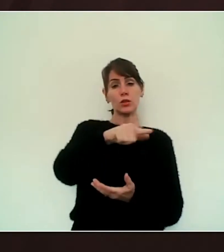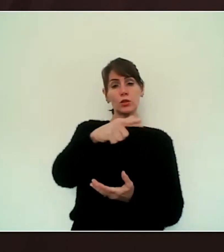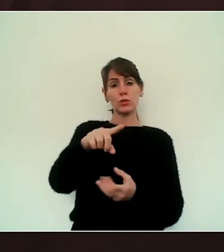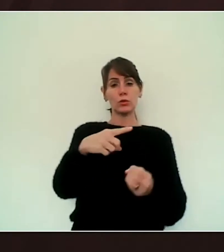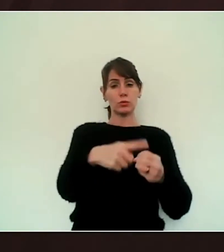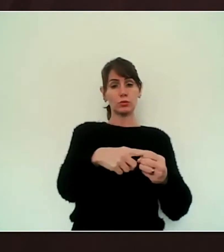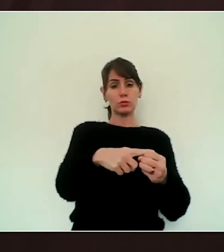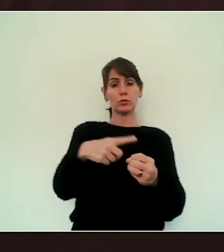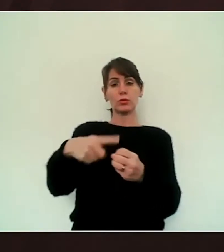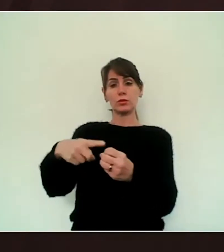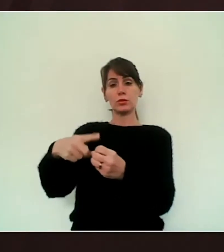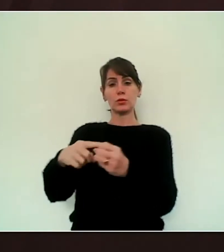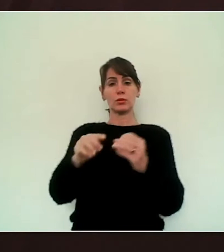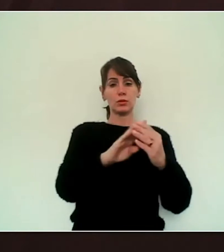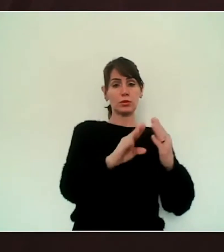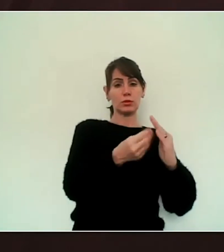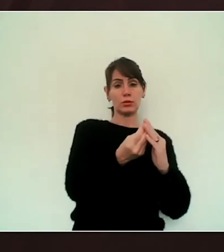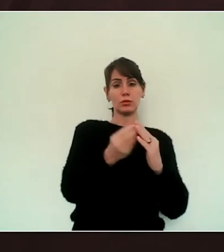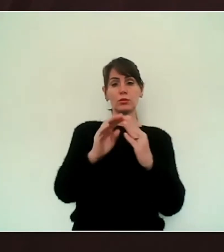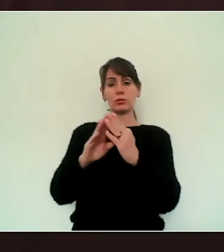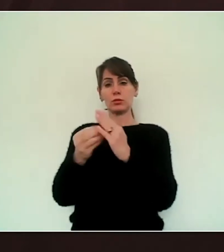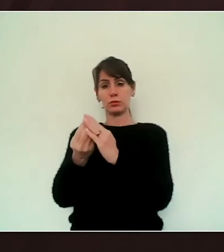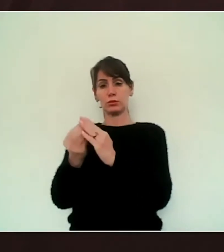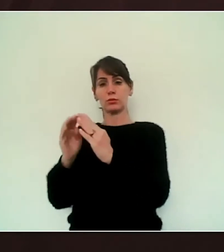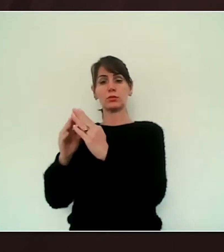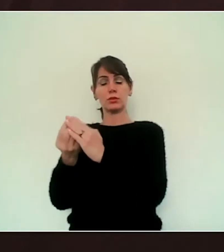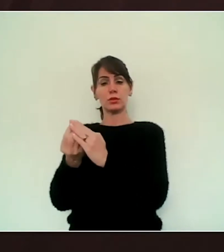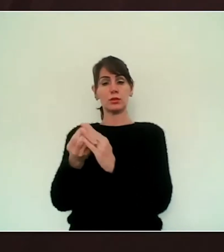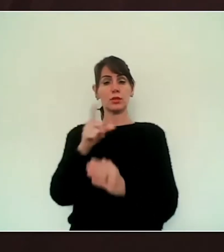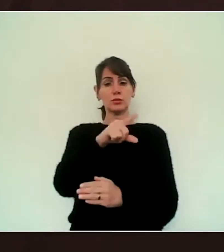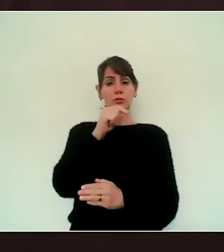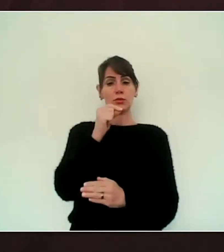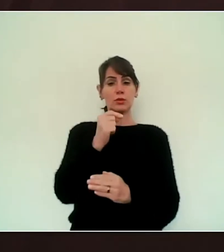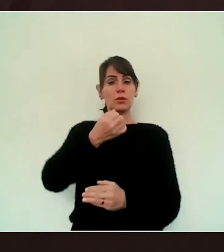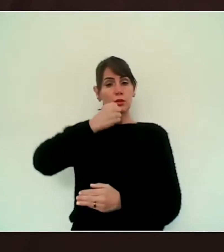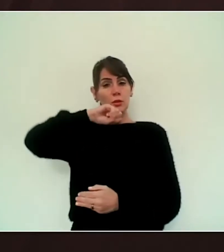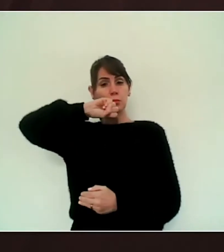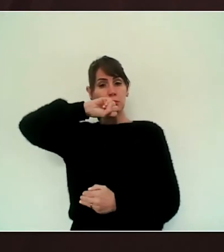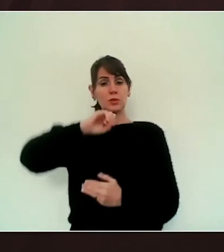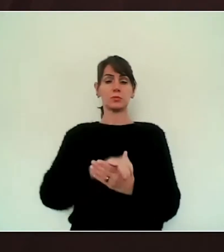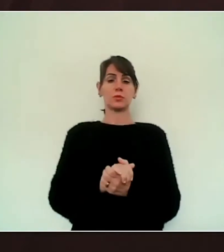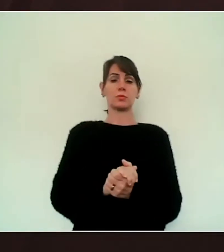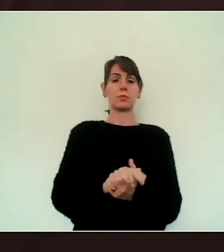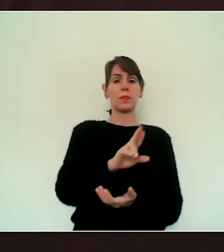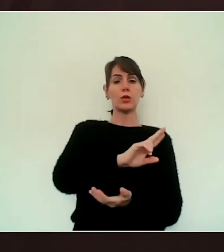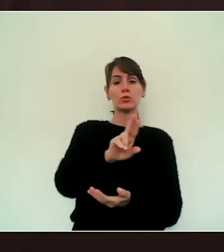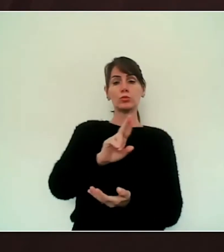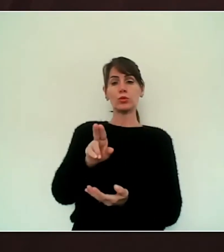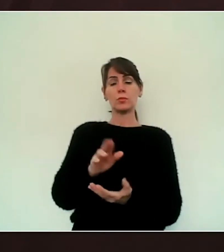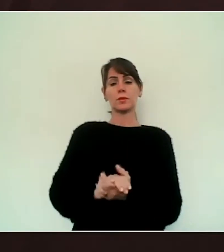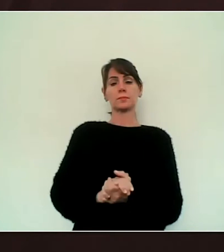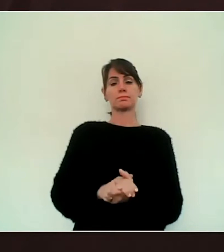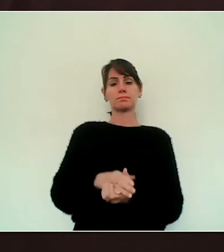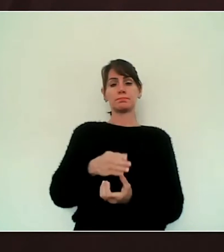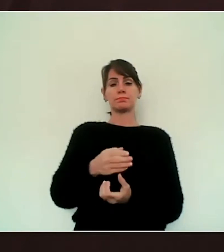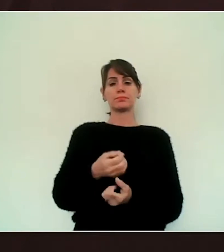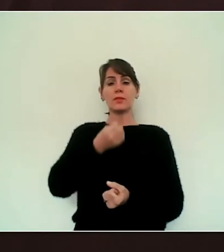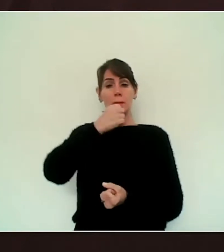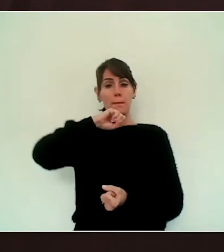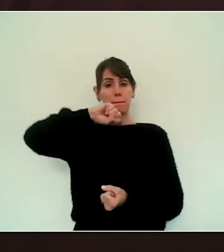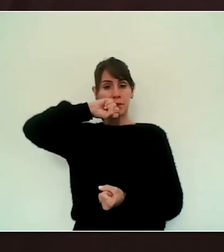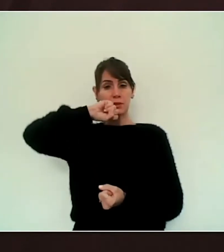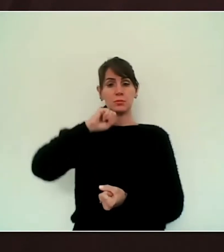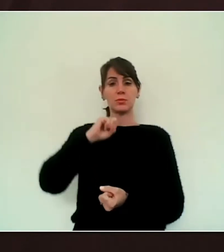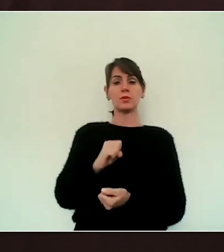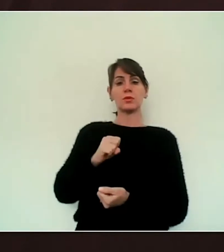E esses bispos que são nomeados nessas igrejas são chamados de bispos distritais. Estão abaixo do